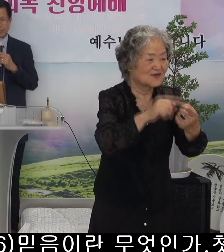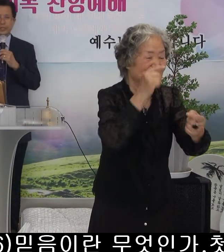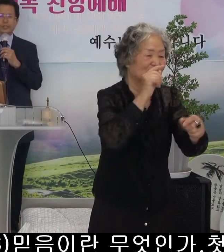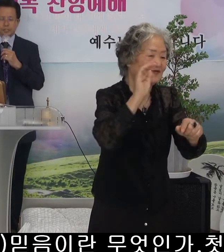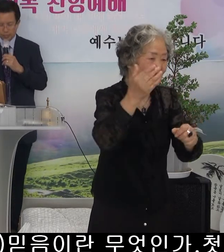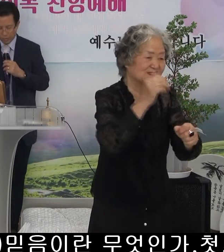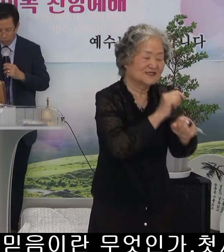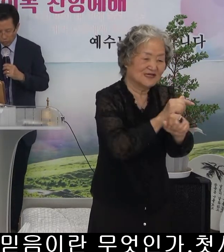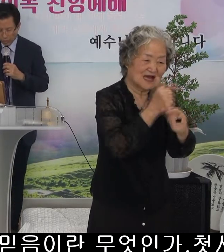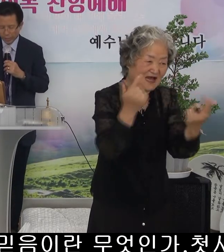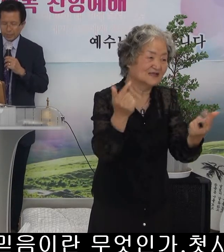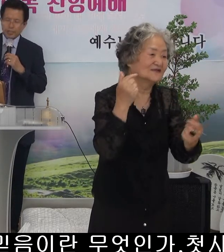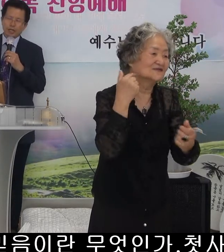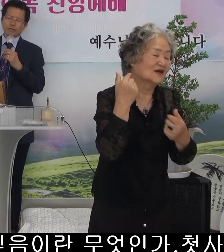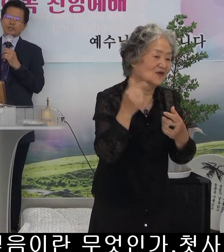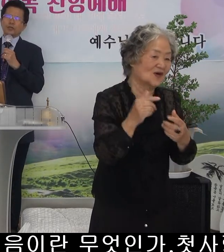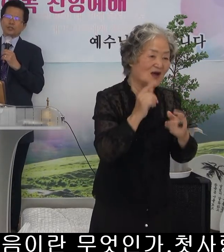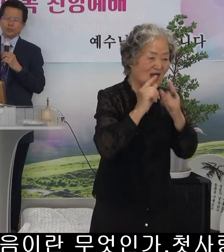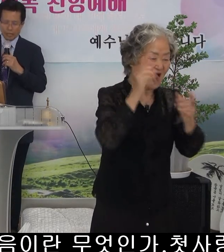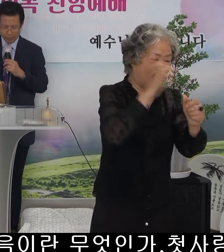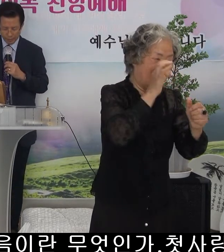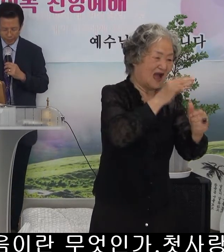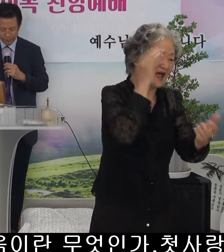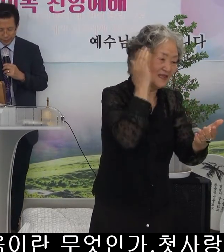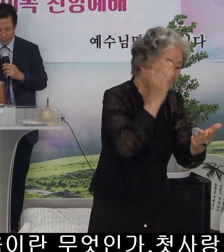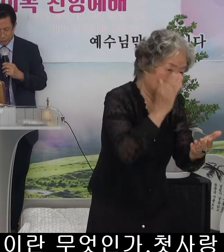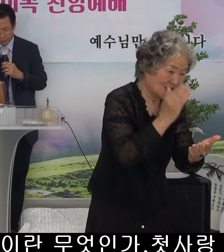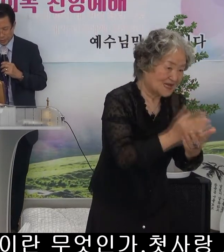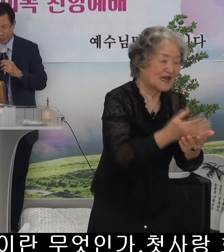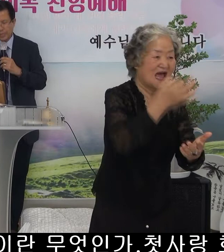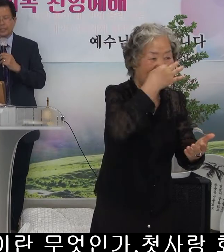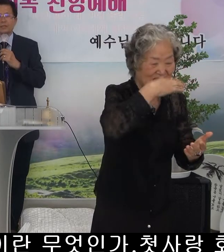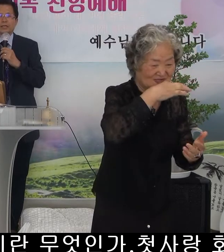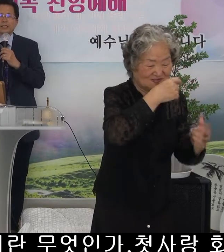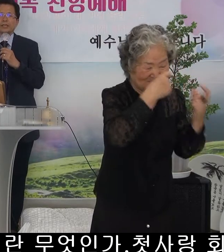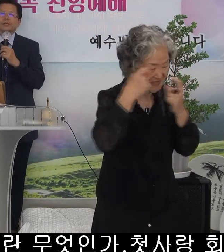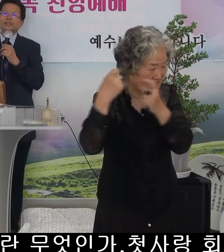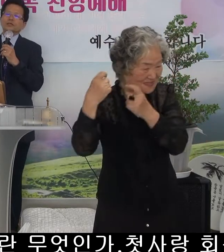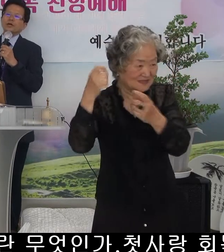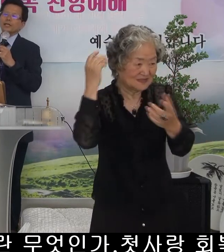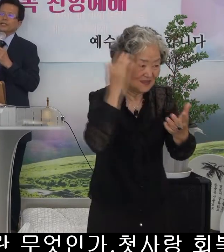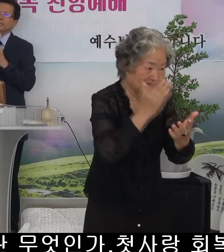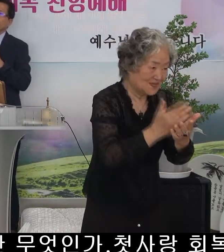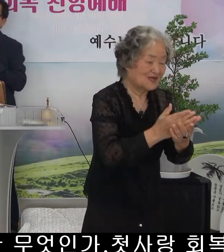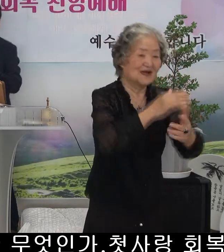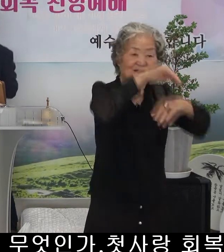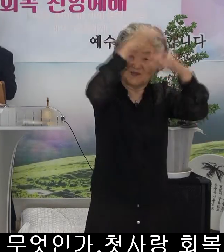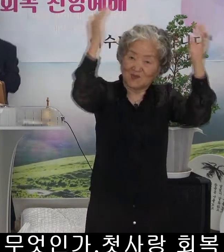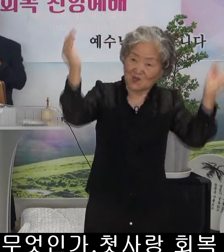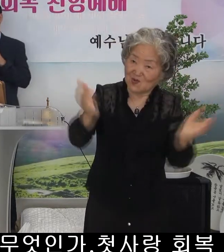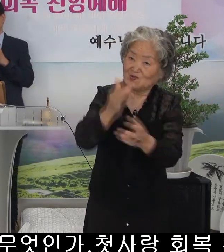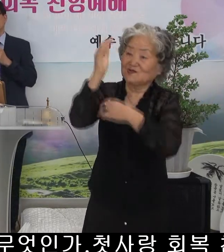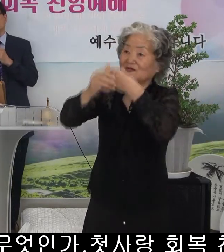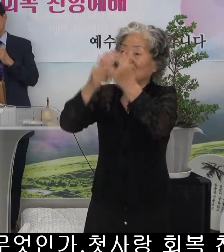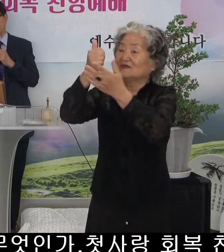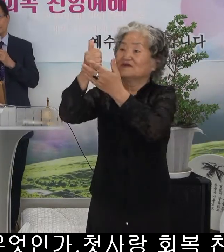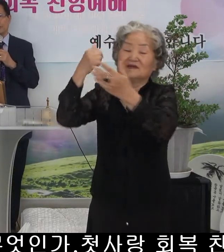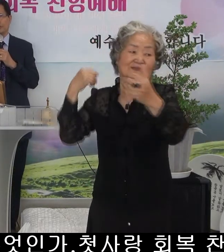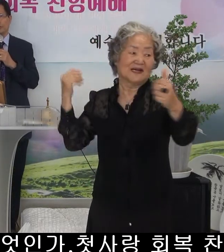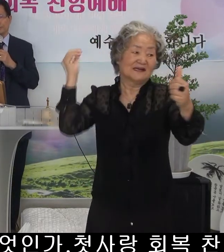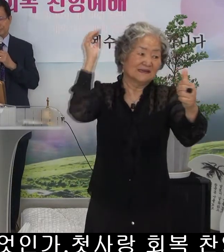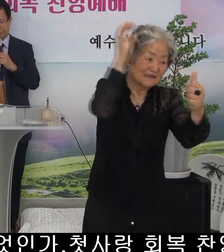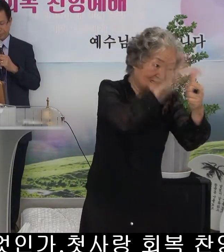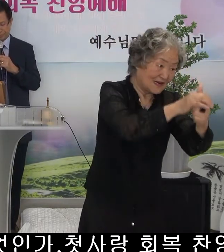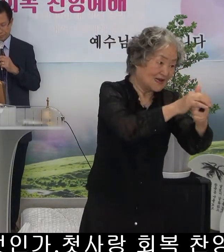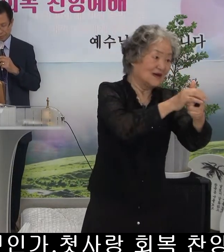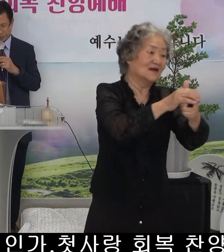욕심에 끌려 죄를 짓지 말고 자기 자랑만 늘어놓지 마라, 모든 것을 하나님께 맡겨라, 그리고 하나님께 감사하라고 말씀해주고